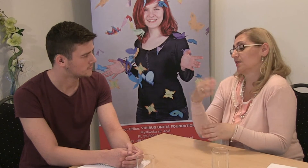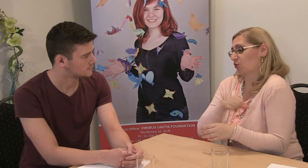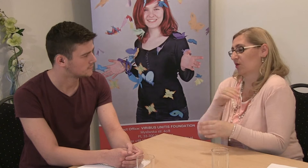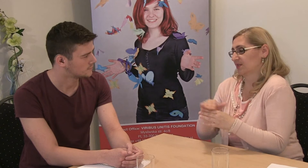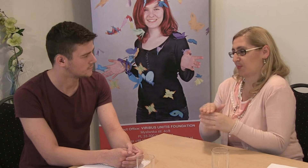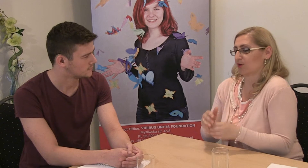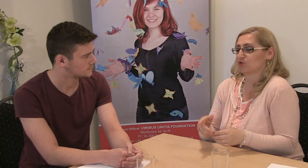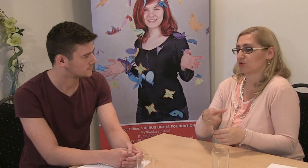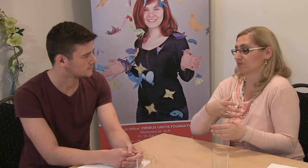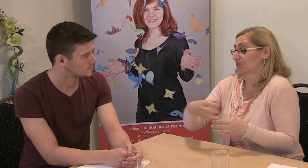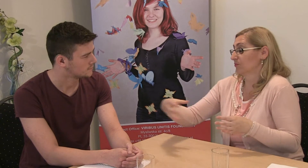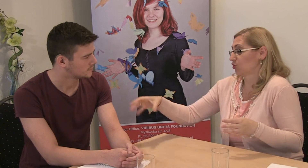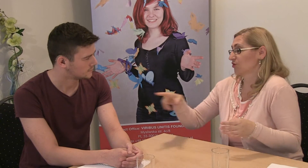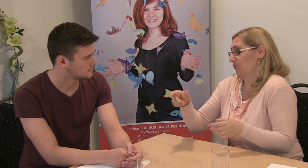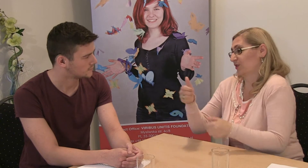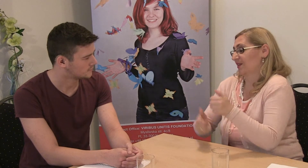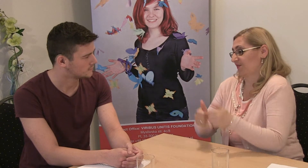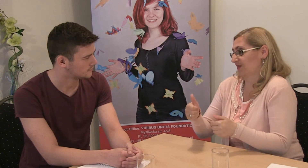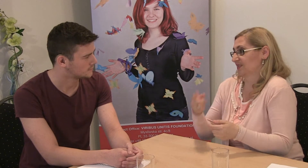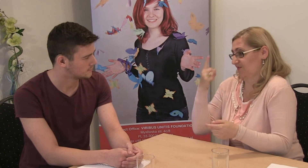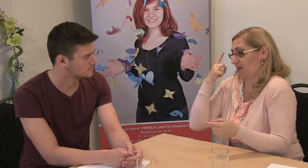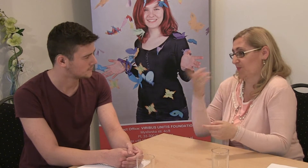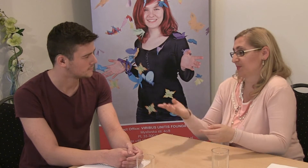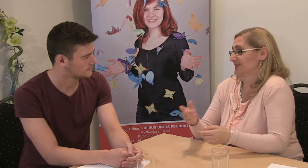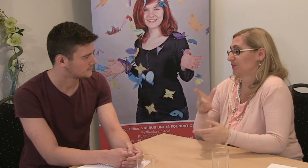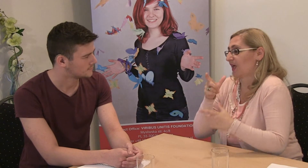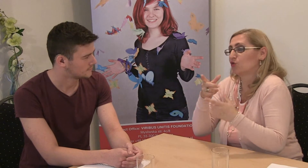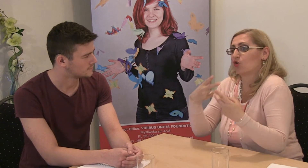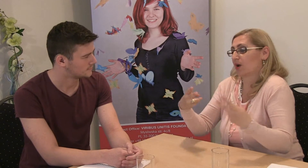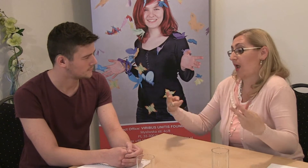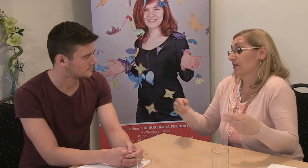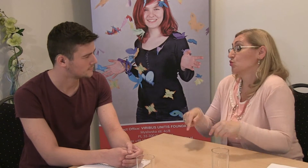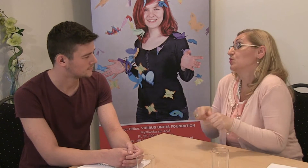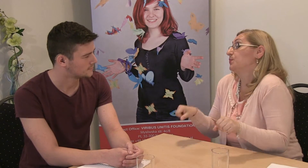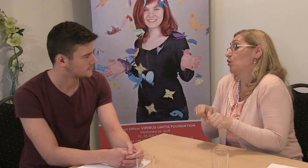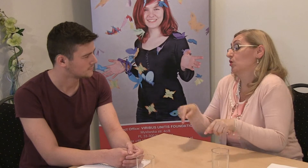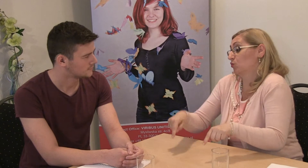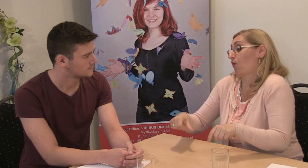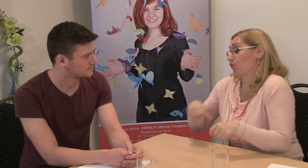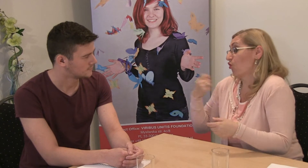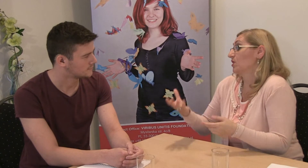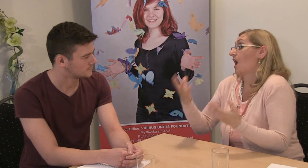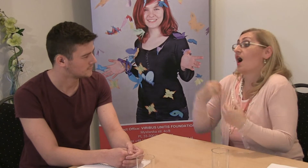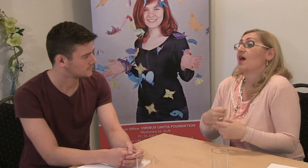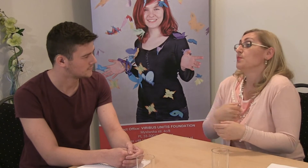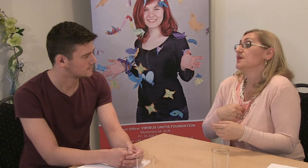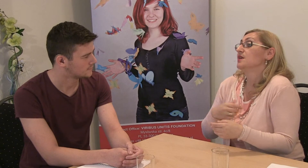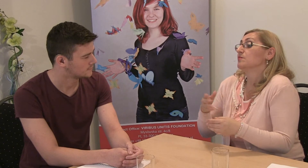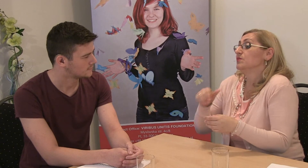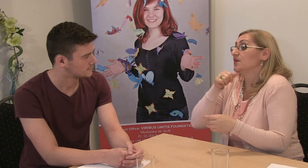kažem, 40 godina imamo te festivale. To ih najviše zanima, naše